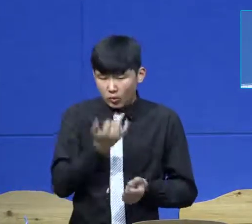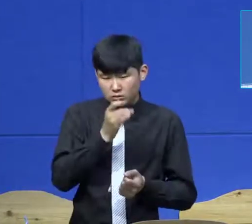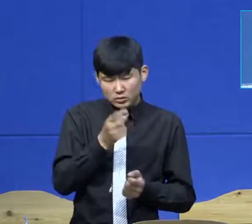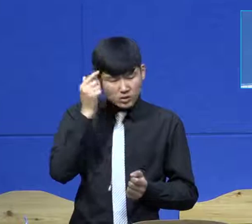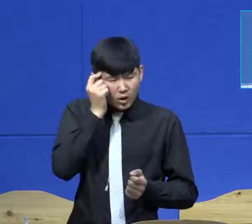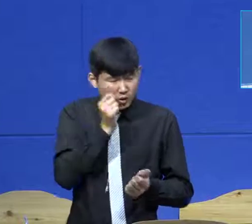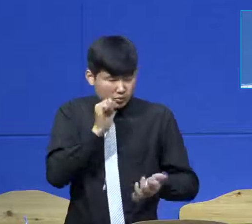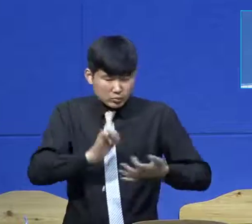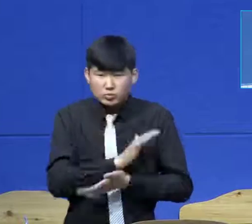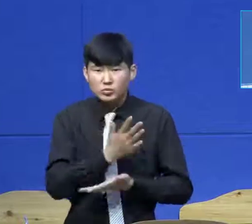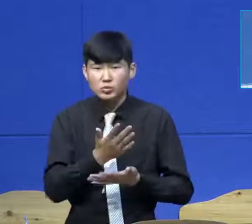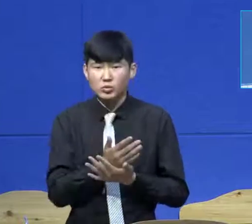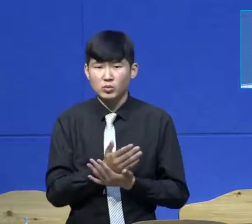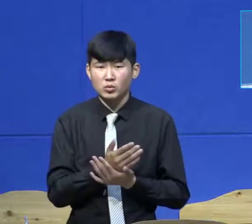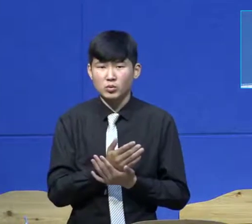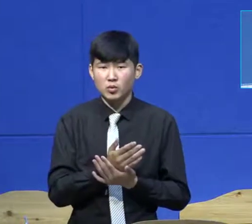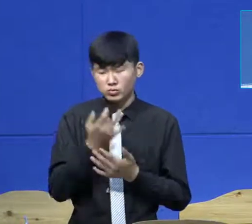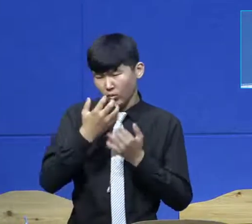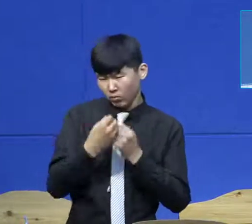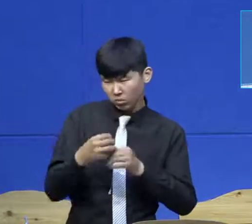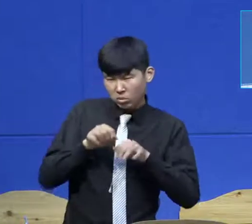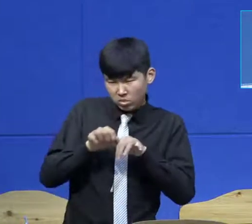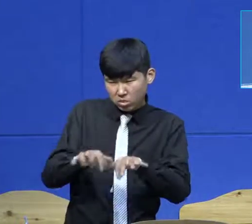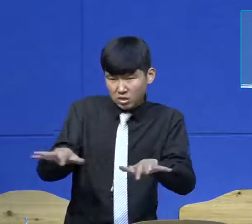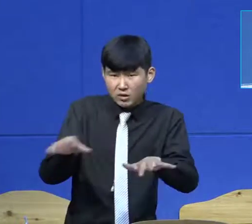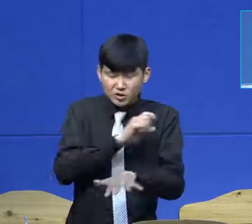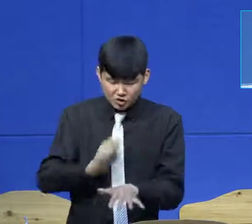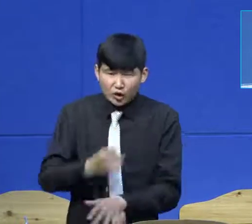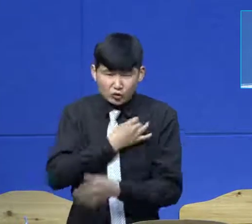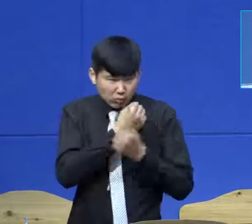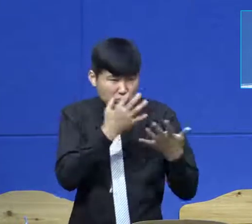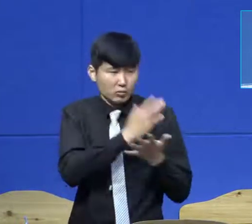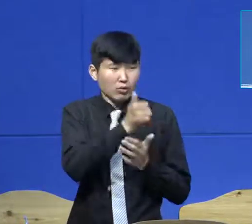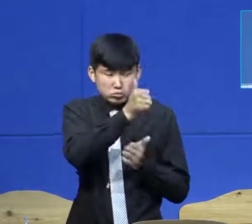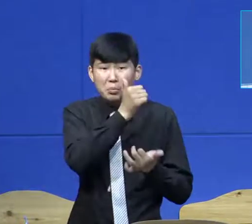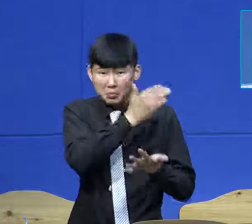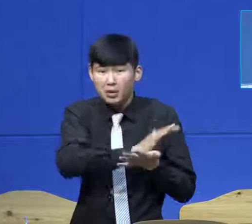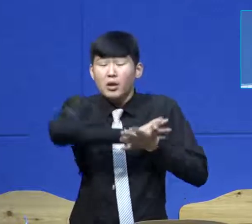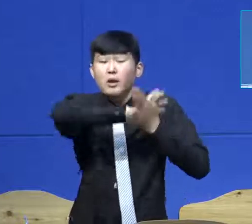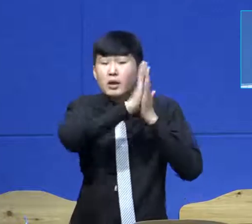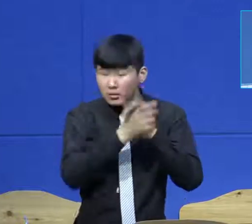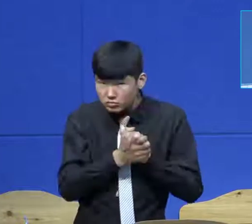хүрсэн. Урсгал нь жолон болсон. Христэд итгэдэг хүмүүс ч олон байна, мундаг байна. Гэхдээ